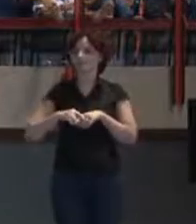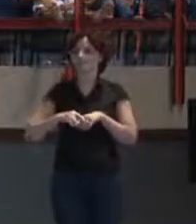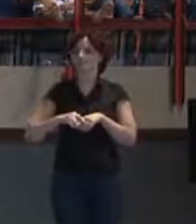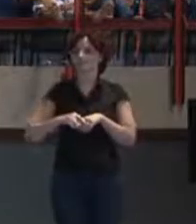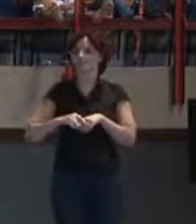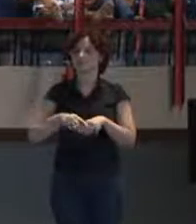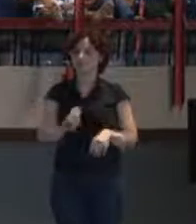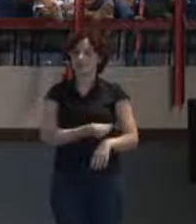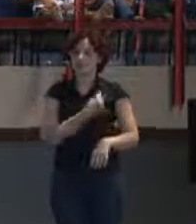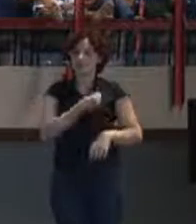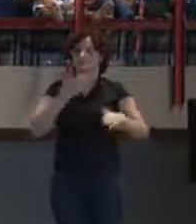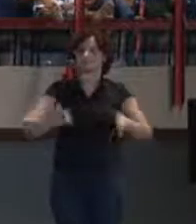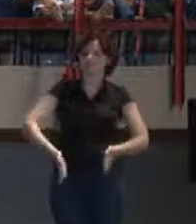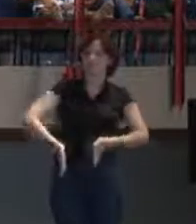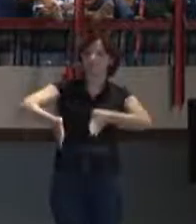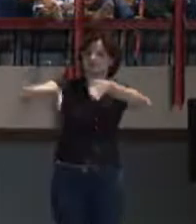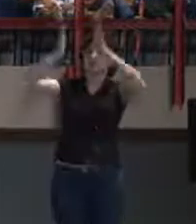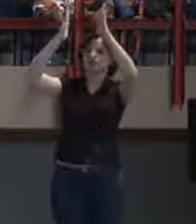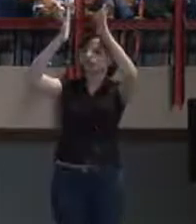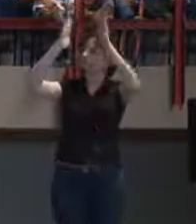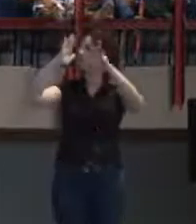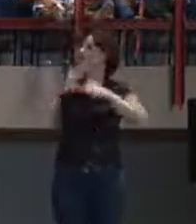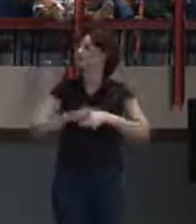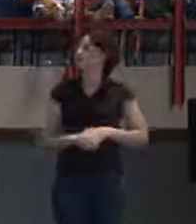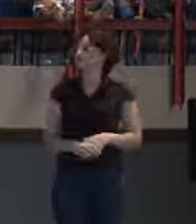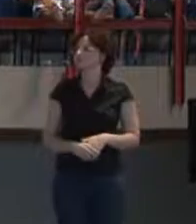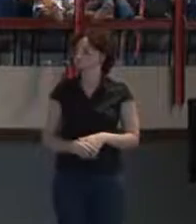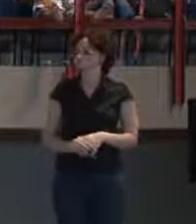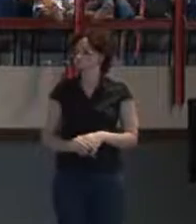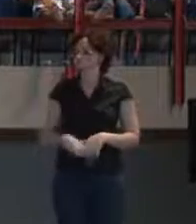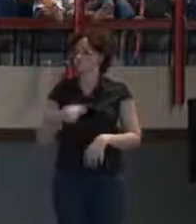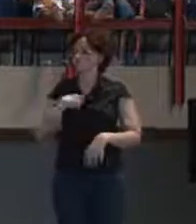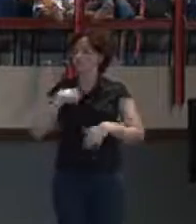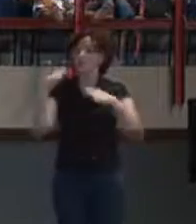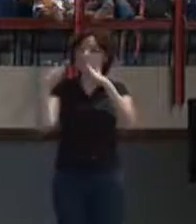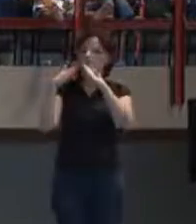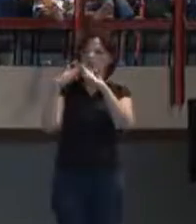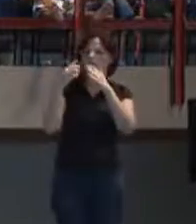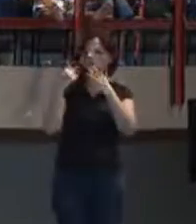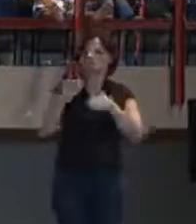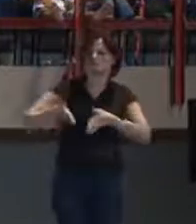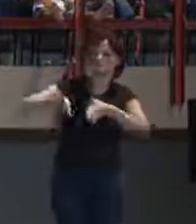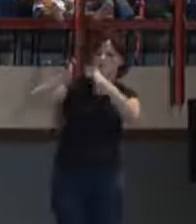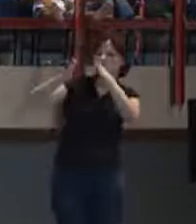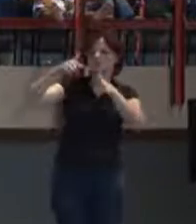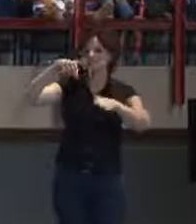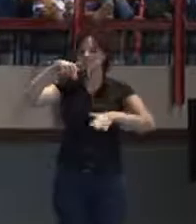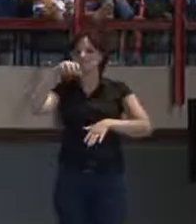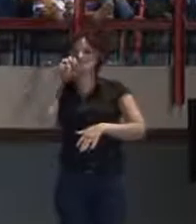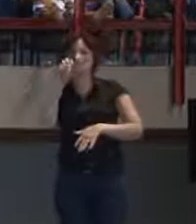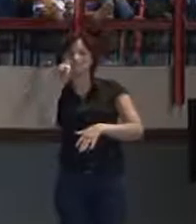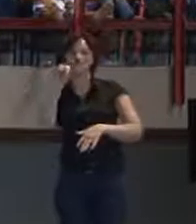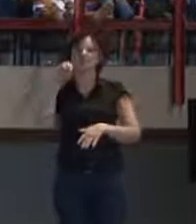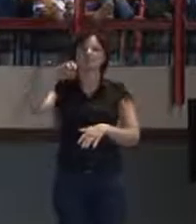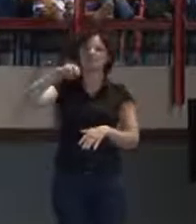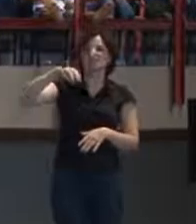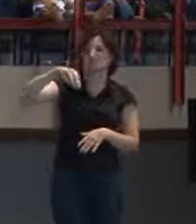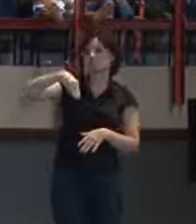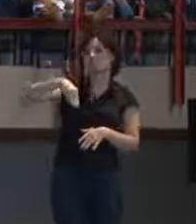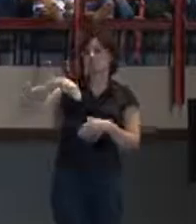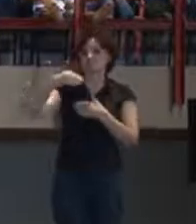de 400 metros quadrados. Eu moro num apartamento de 70. Tá?